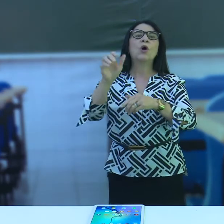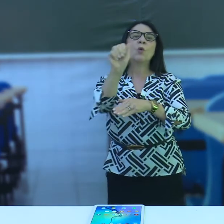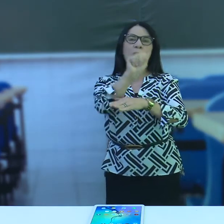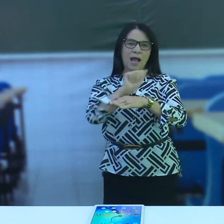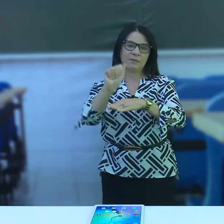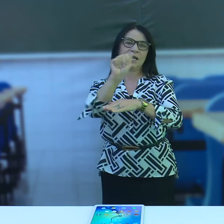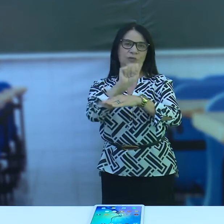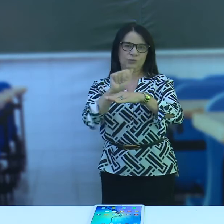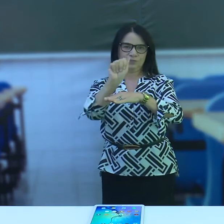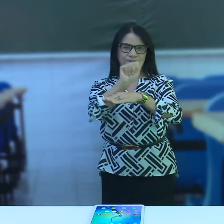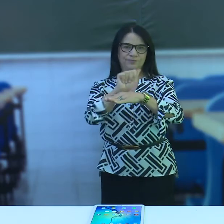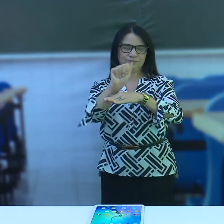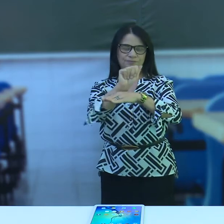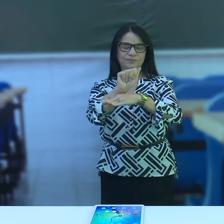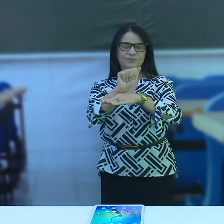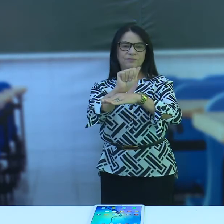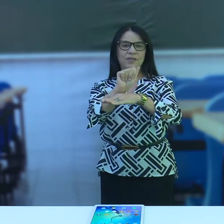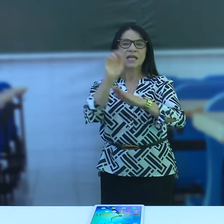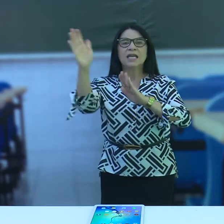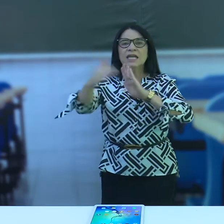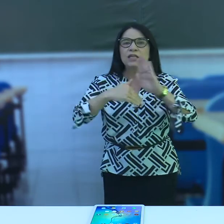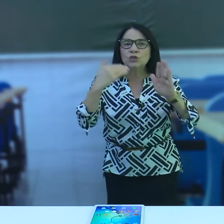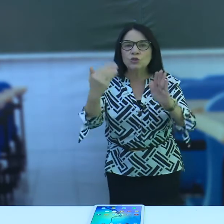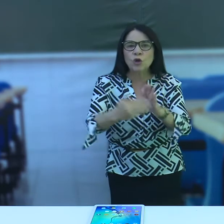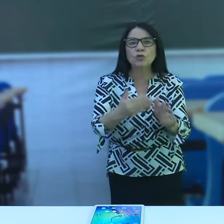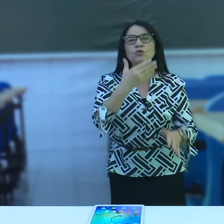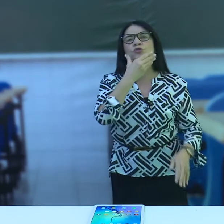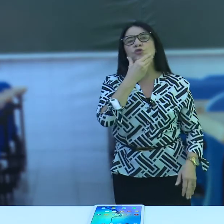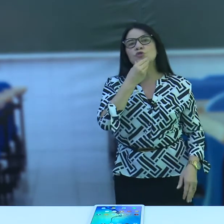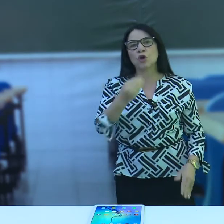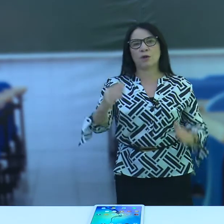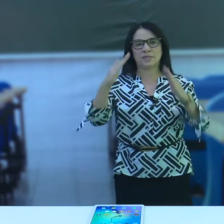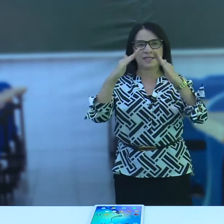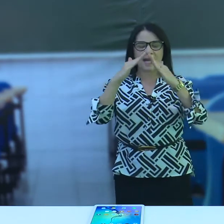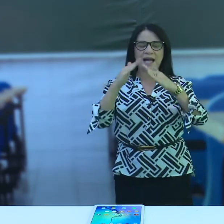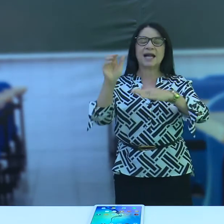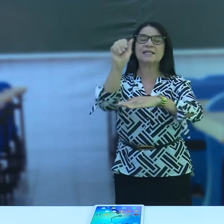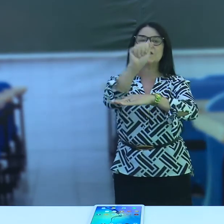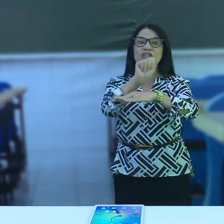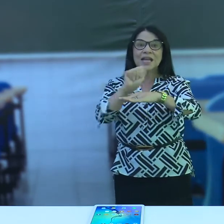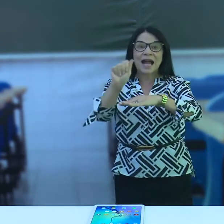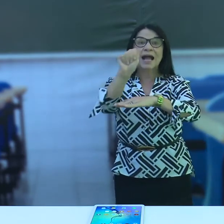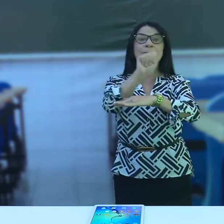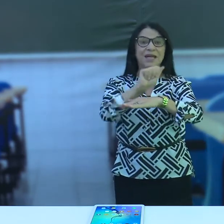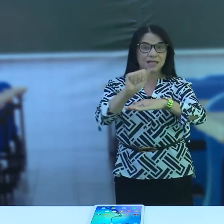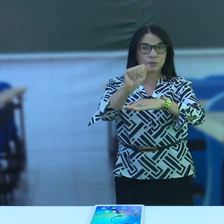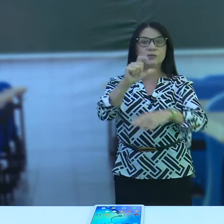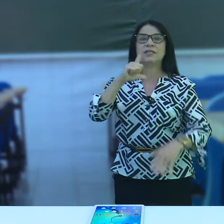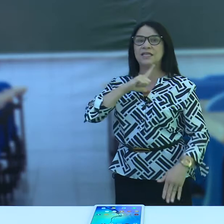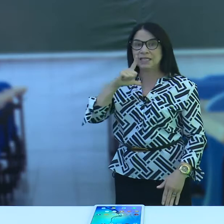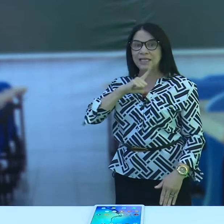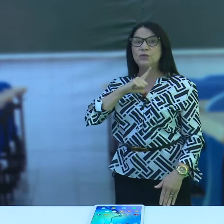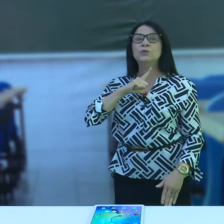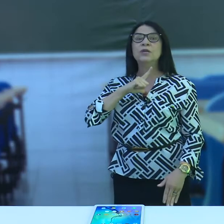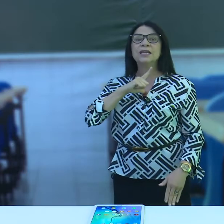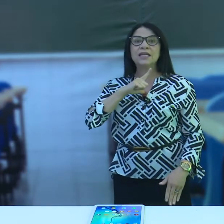com Abraão. E todos os homens da casa de Abraão teriam